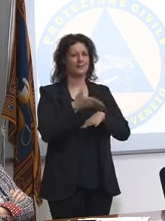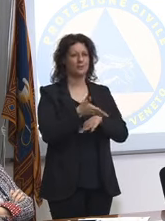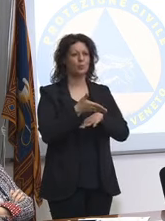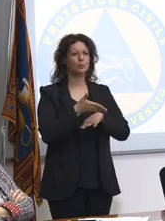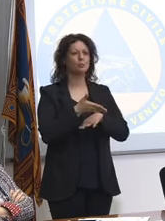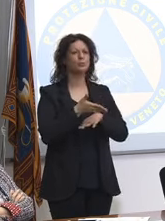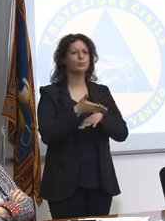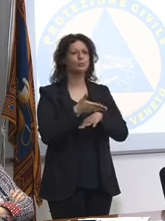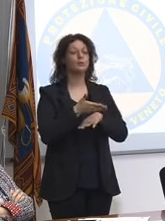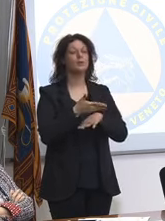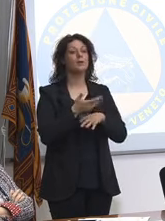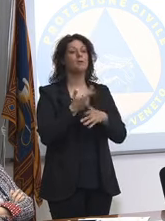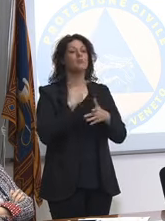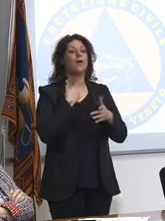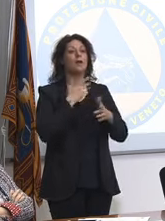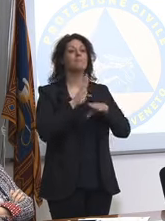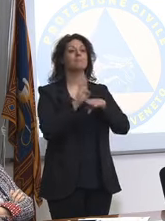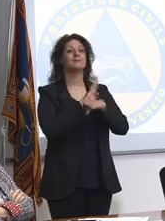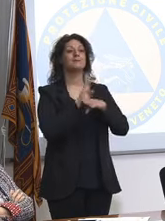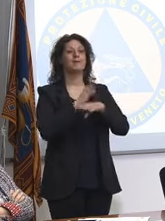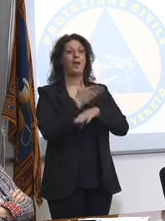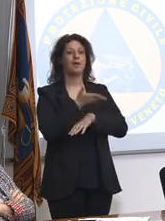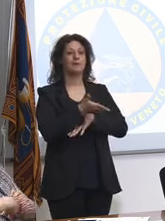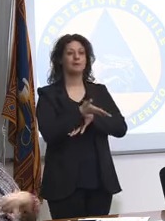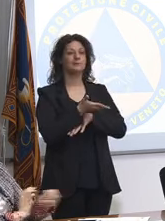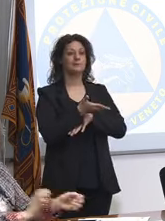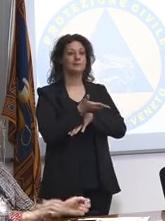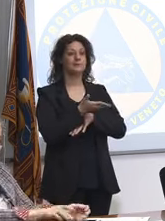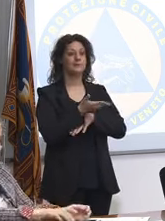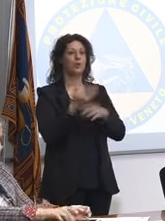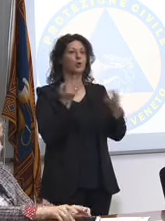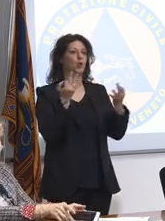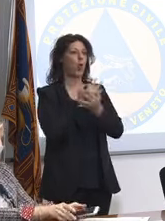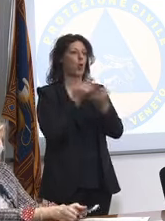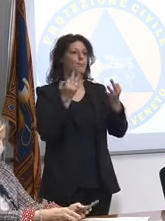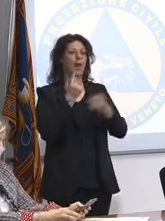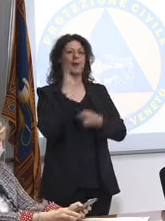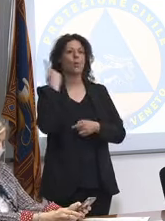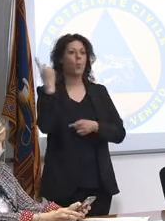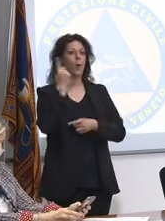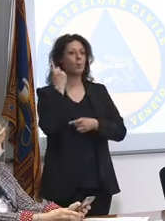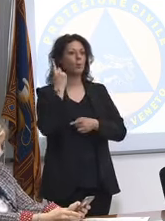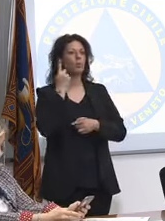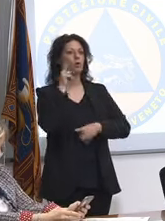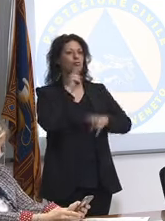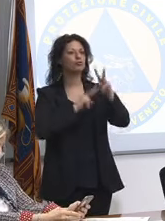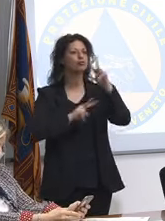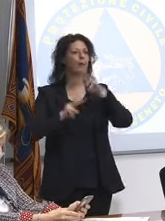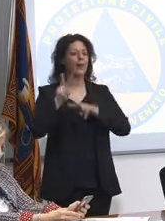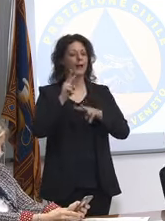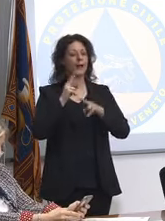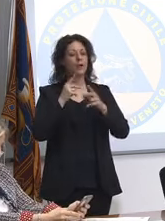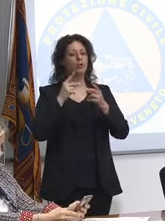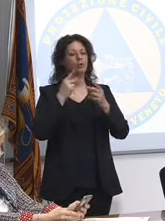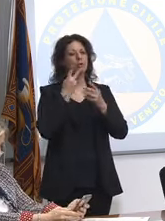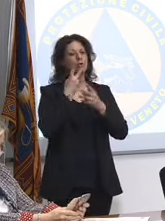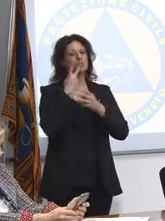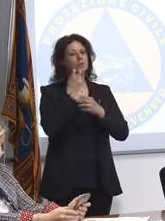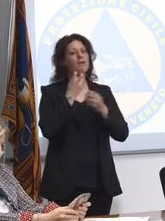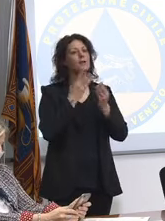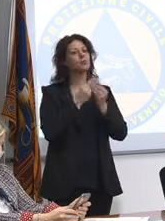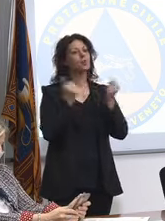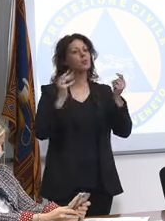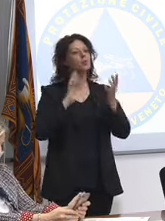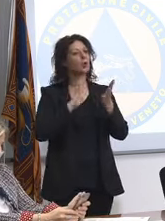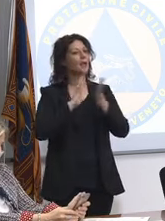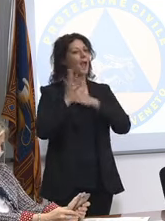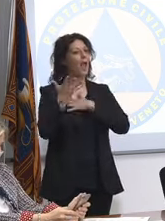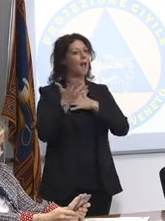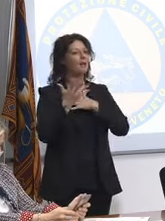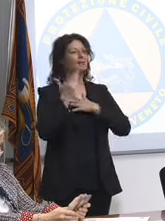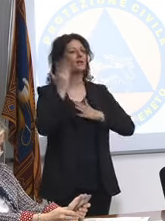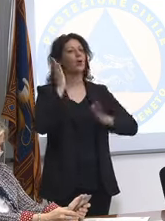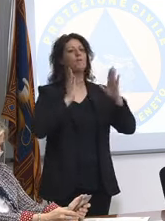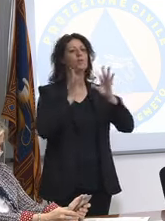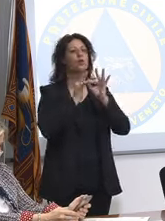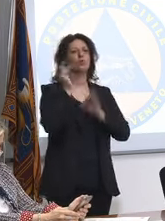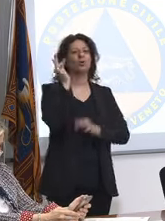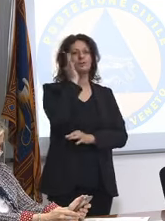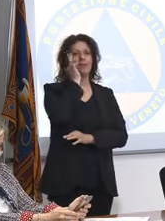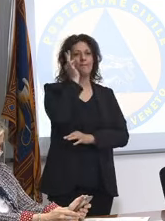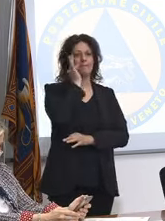ci investa per risolvere il problema del problema del tampone, che comunque è un metodo analogico per fare il prelievo, se